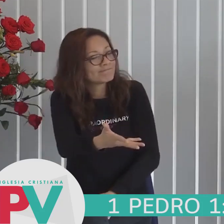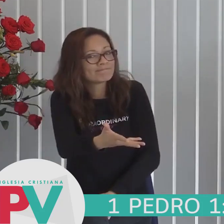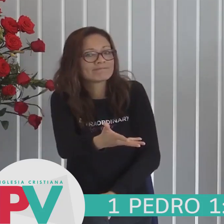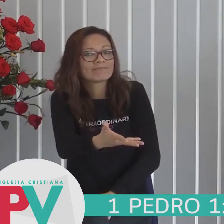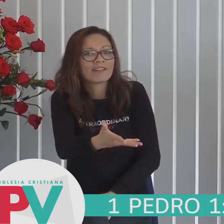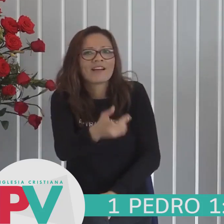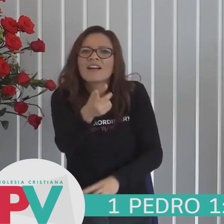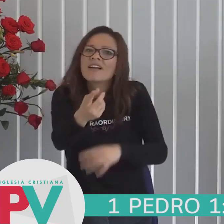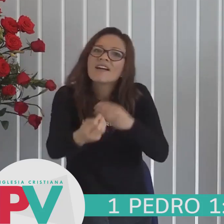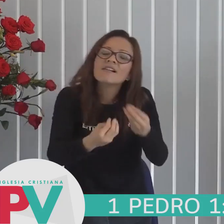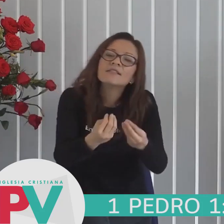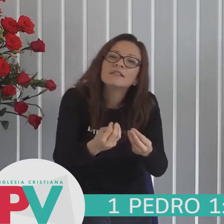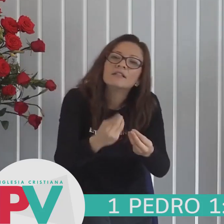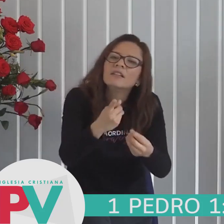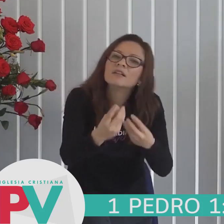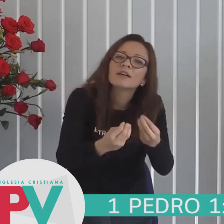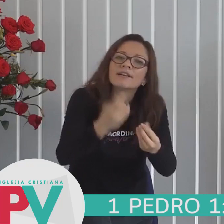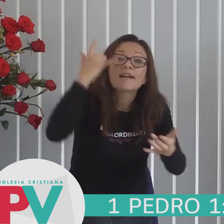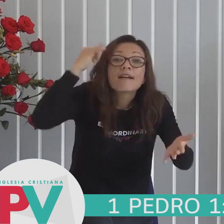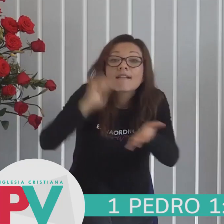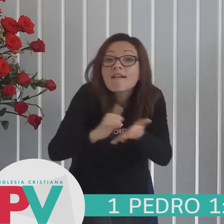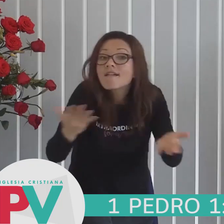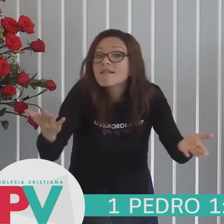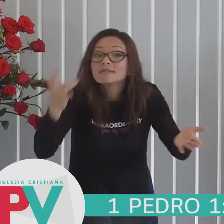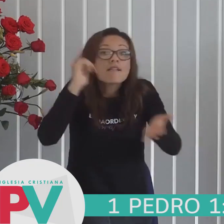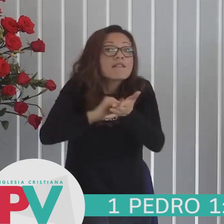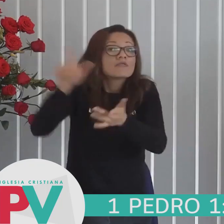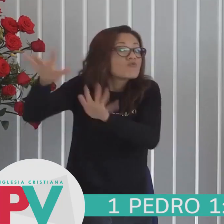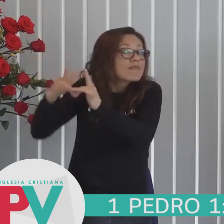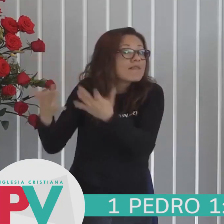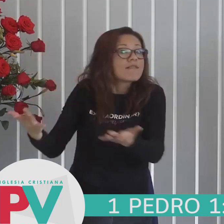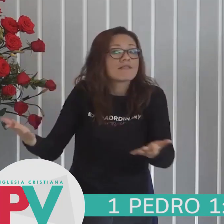¿Qué es lo que tiene que hacer usted? Creer en su palabra.